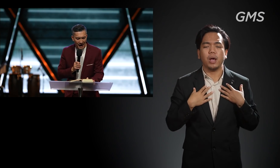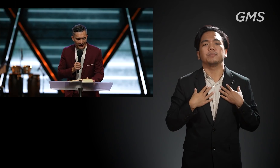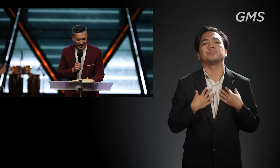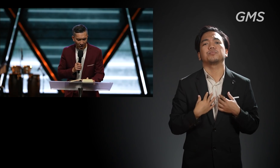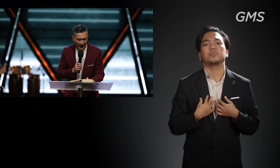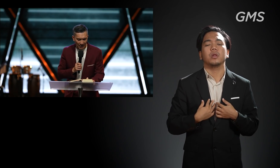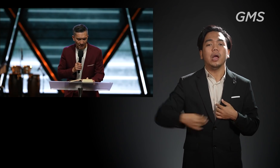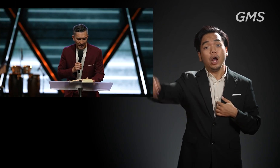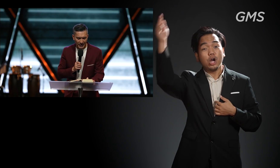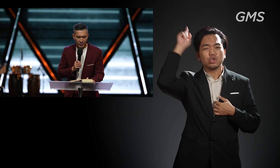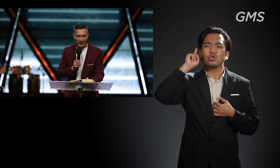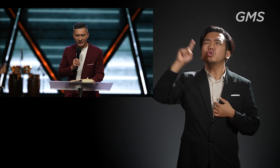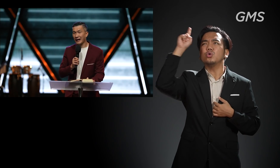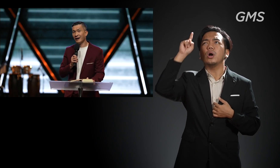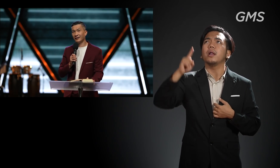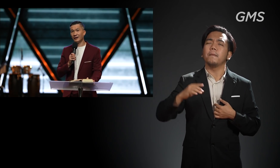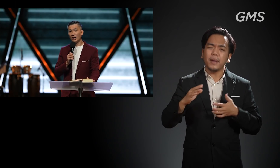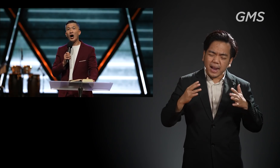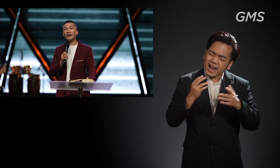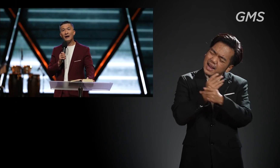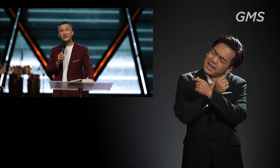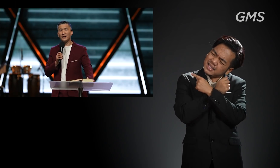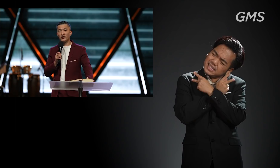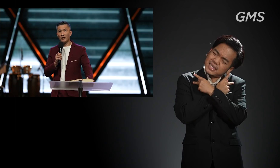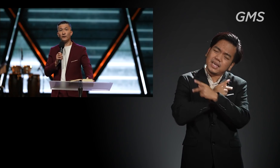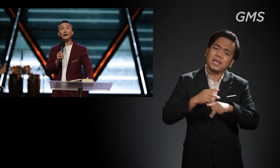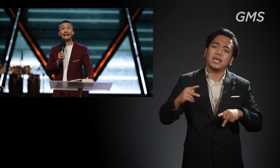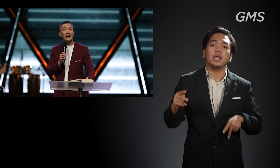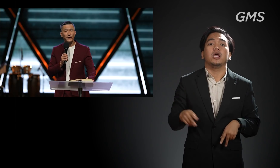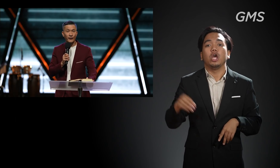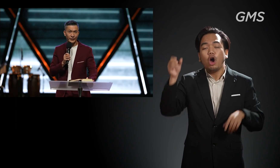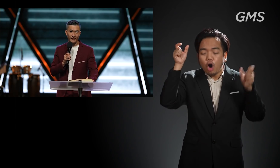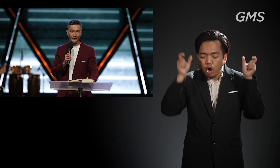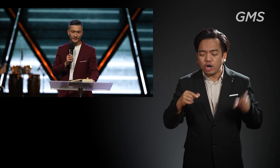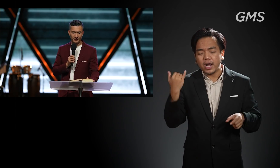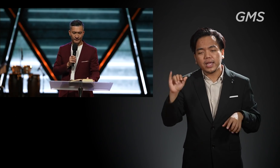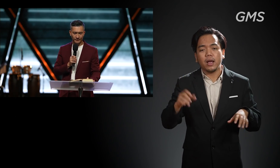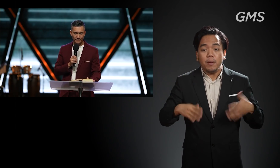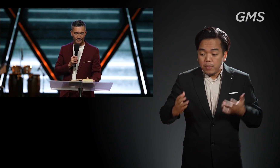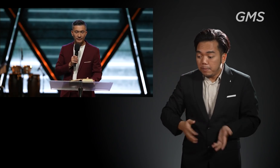Allah mengasihi orang yang memberi dengan sukacita. God loves the cheerful givers.